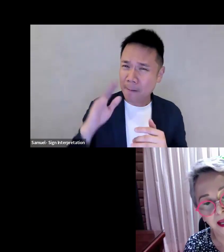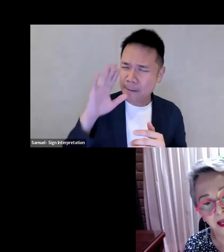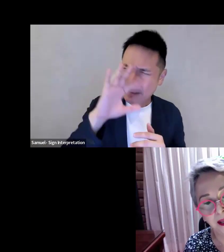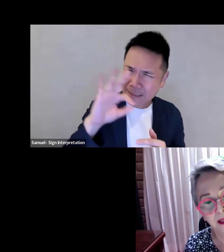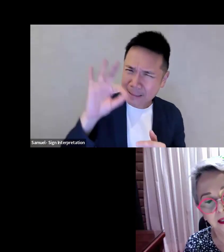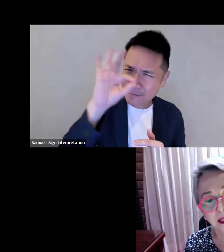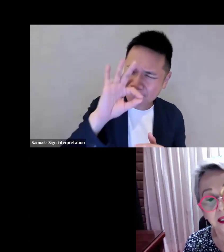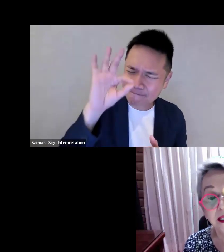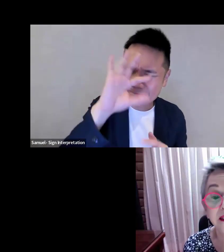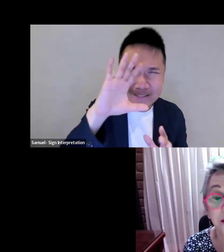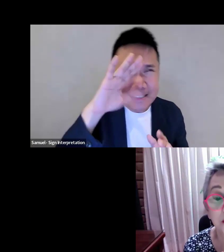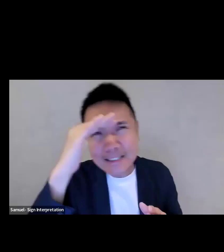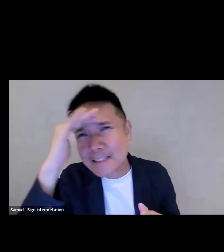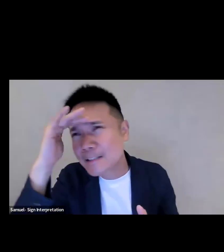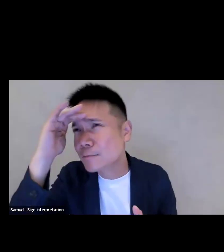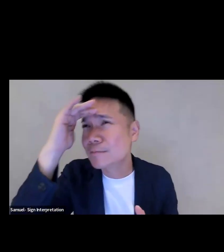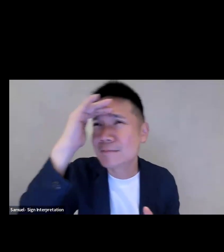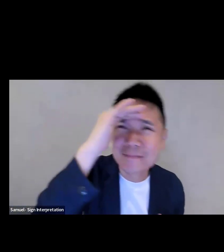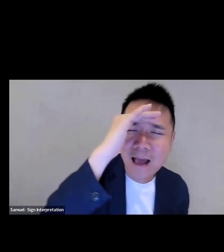他一直都是带领我们。